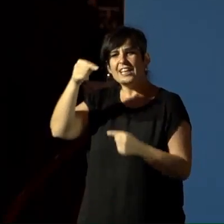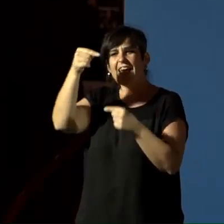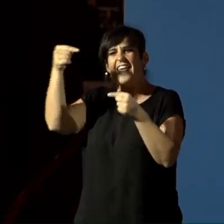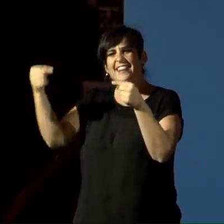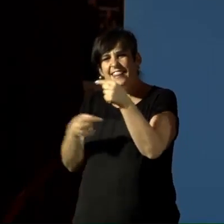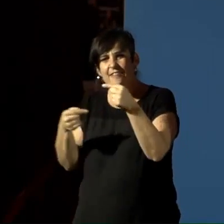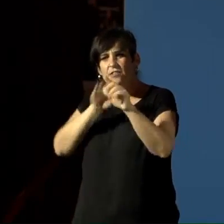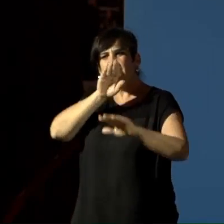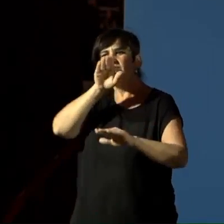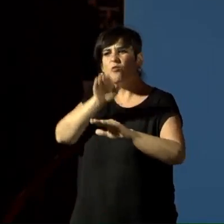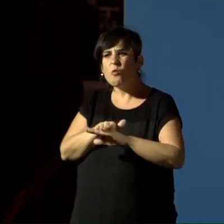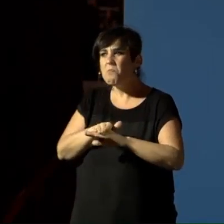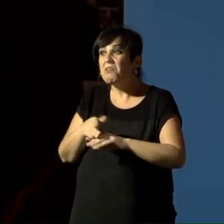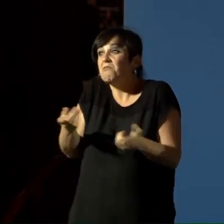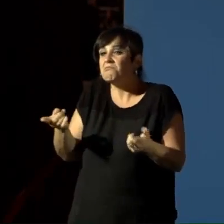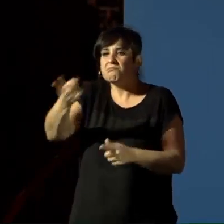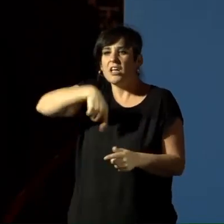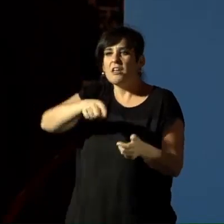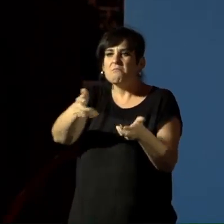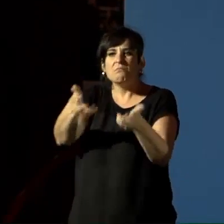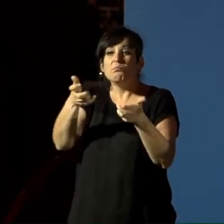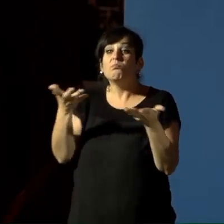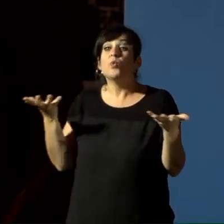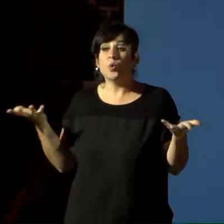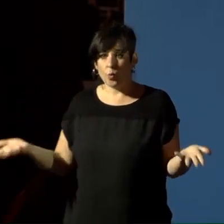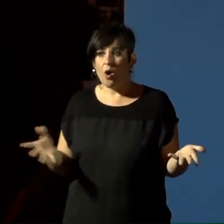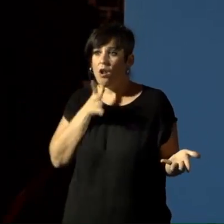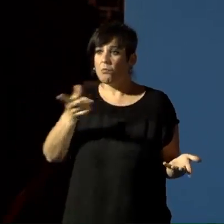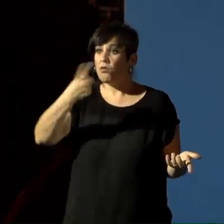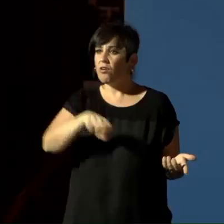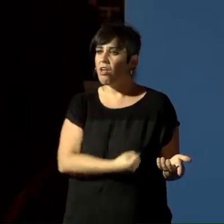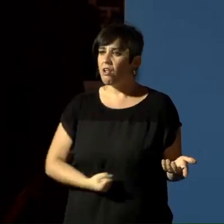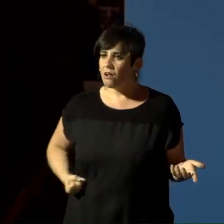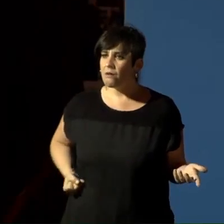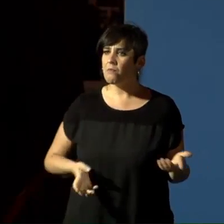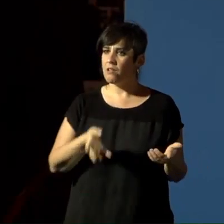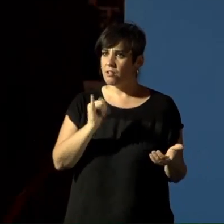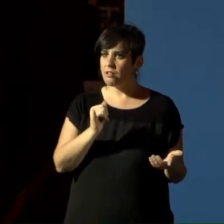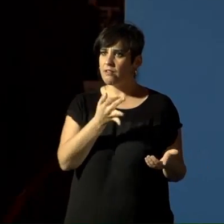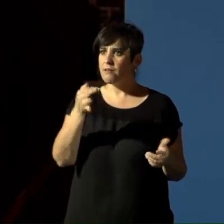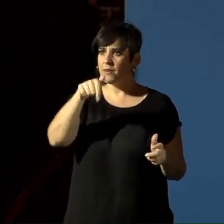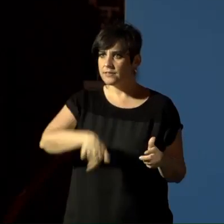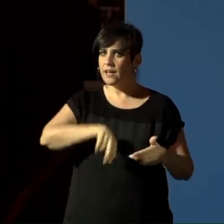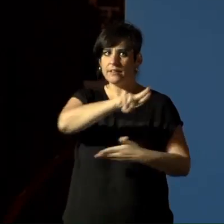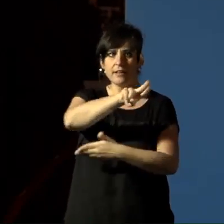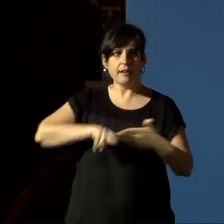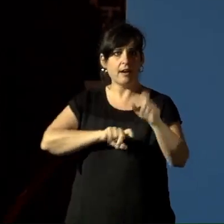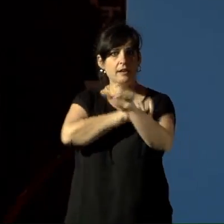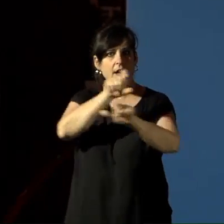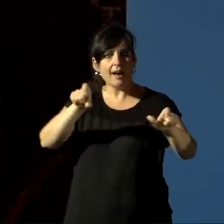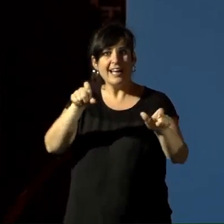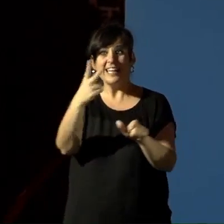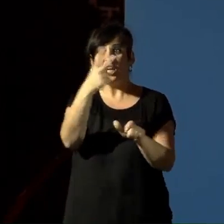déficit? Para que nos vale, señor Feijóo, si temos fame, si temos xente no noso país, máis